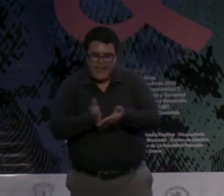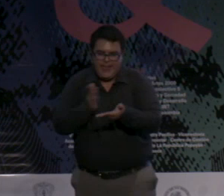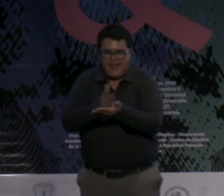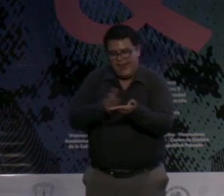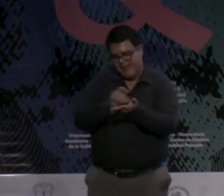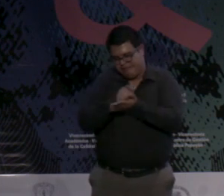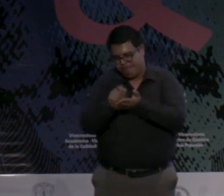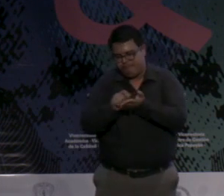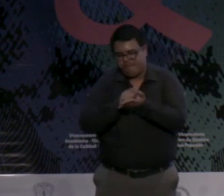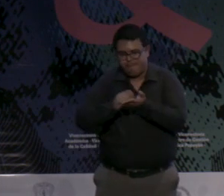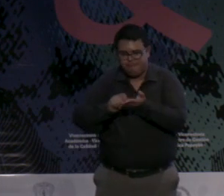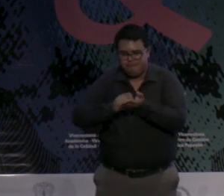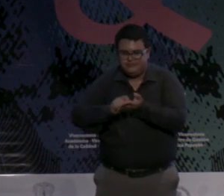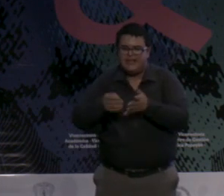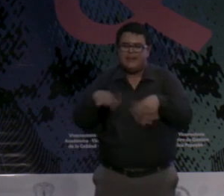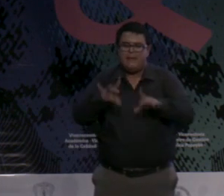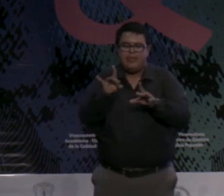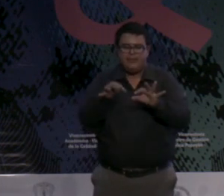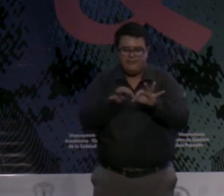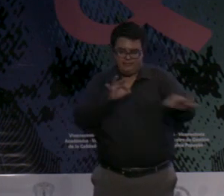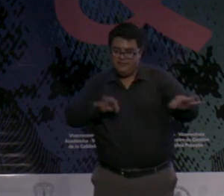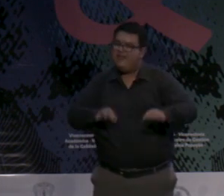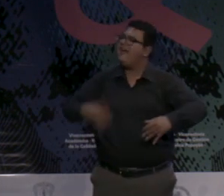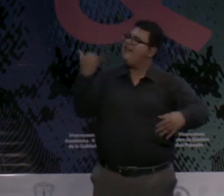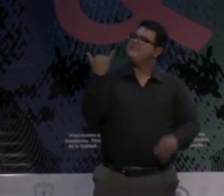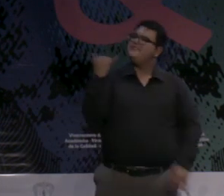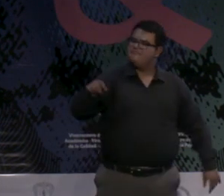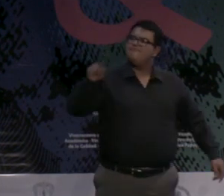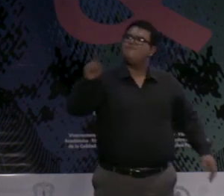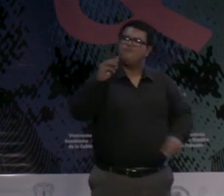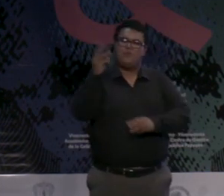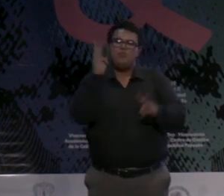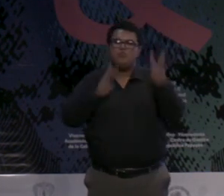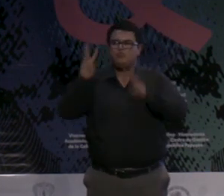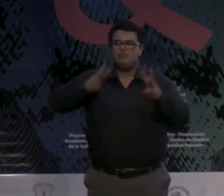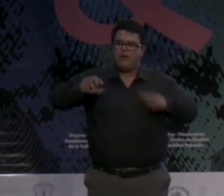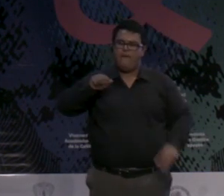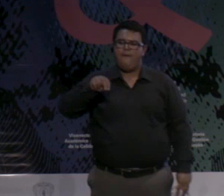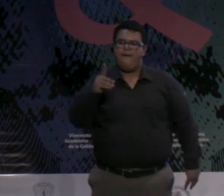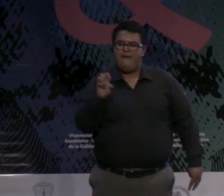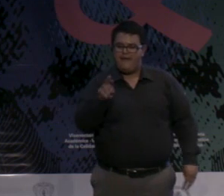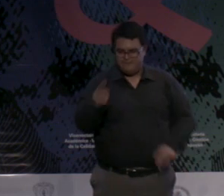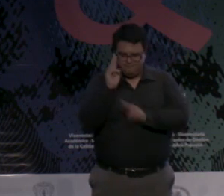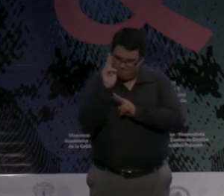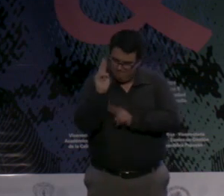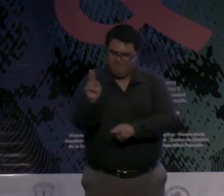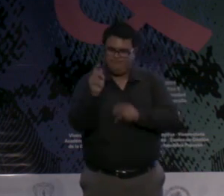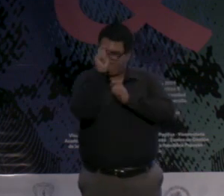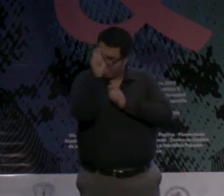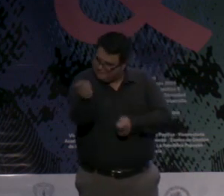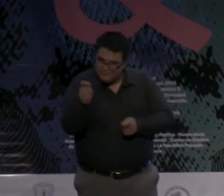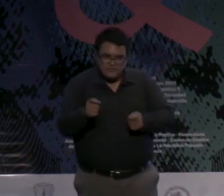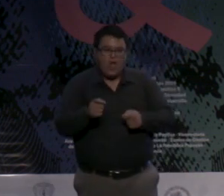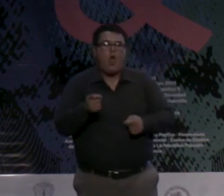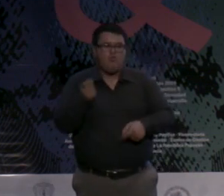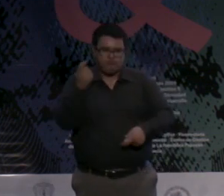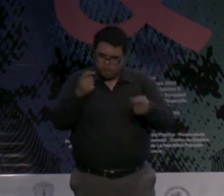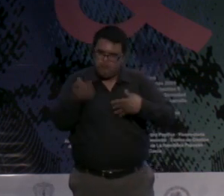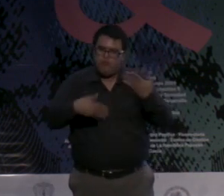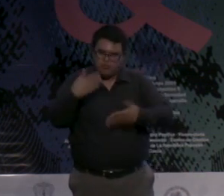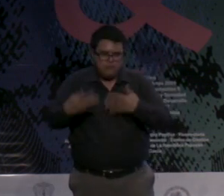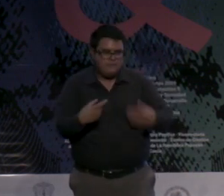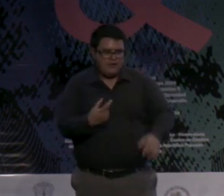vendedores, vienes a la Facultad de Artes y te ponemos un sello del Museo del Andén y te ganas un premio. El premio era un chocorramo, un pin como